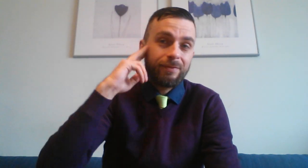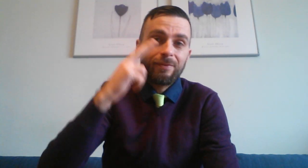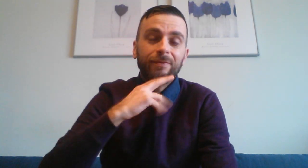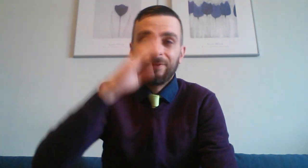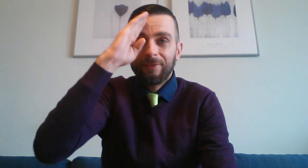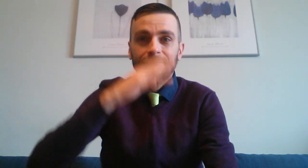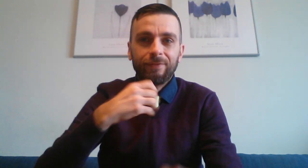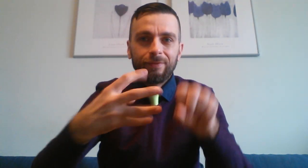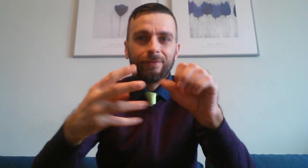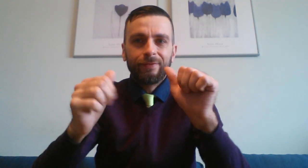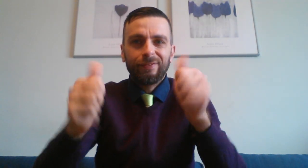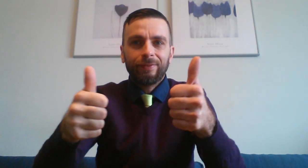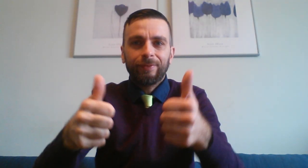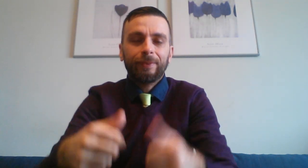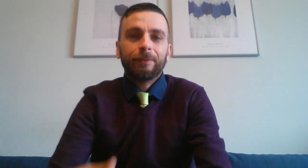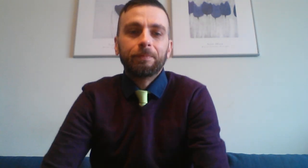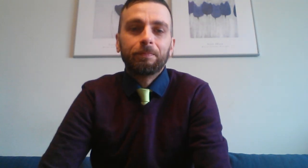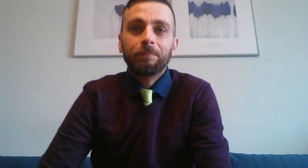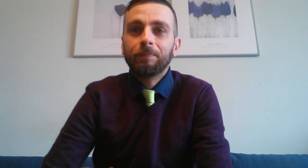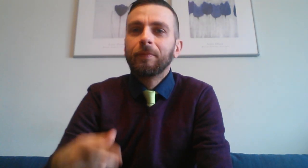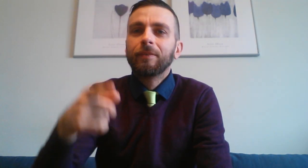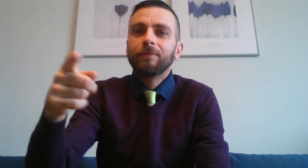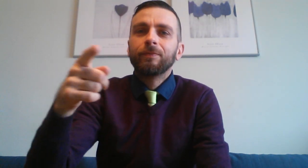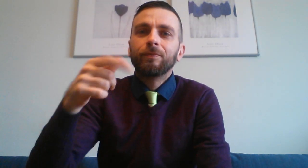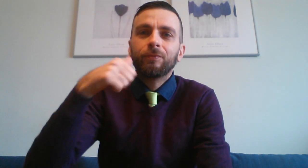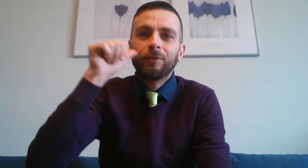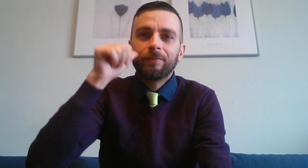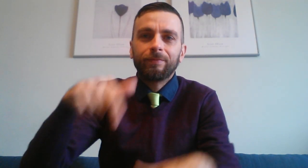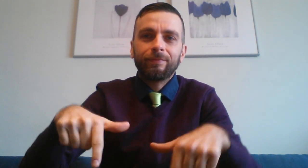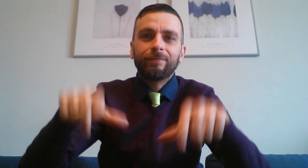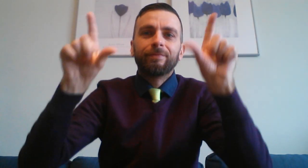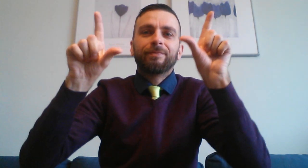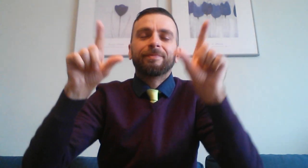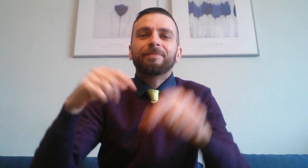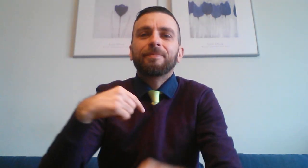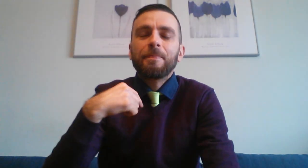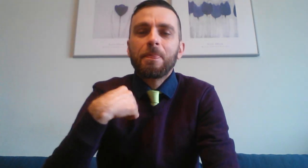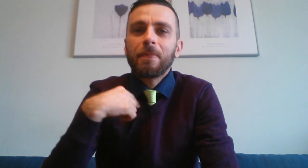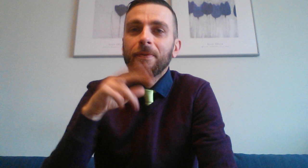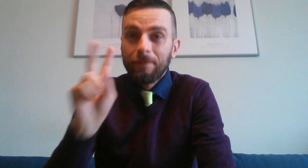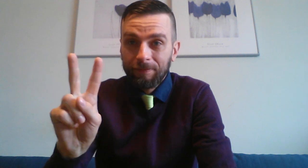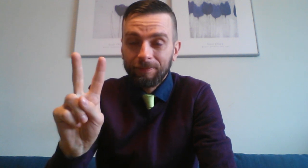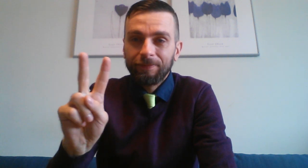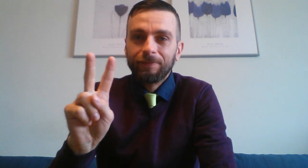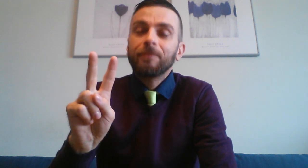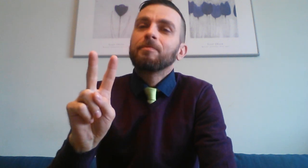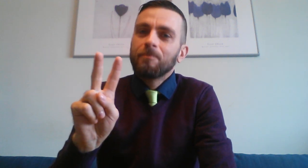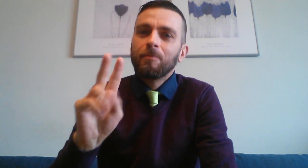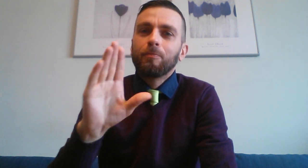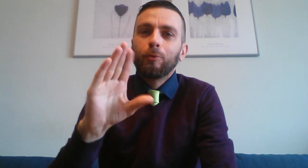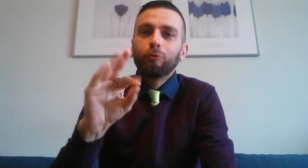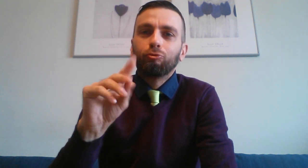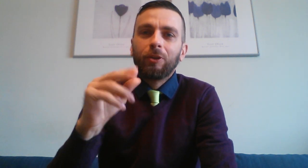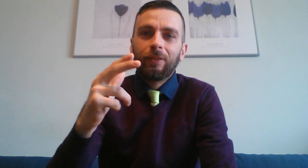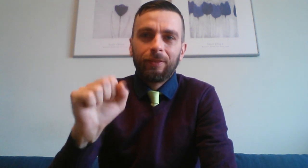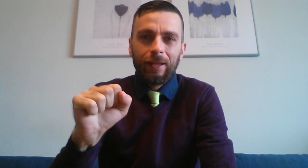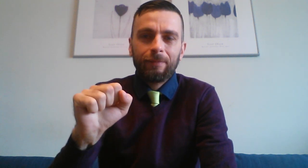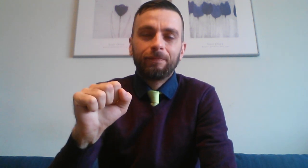20 tysięcy rolników. Unia dopłacała prawie 240 zł co do trzeciego podlaskiego hektara. Rolnicy już liczą